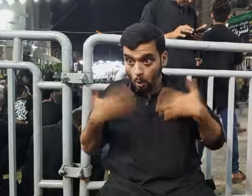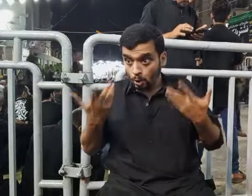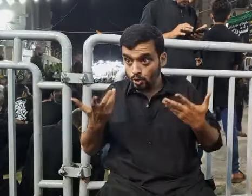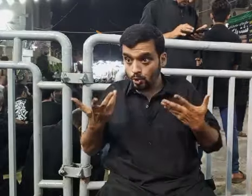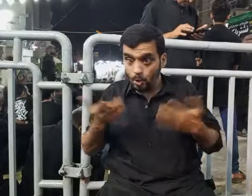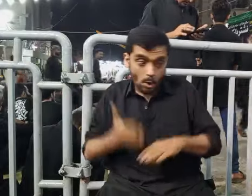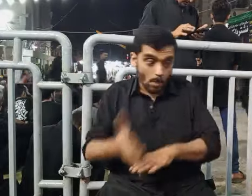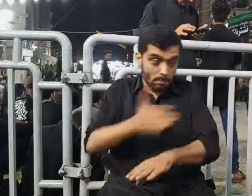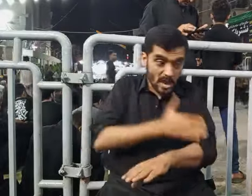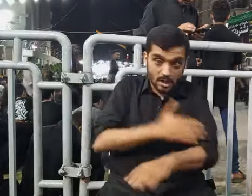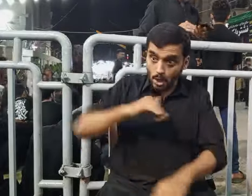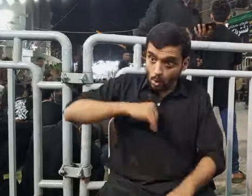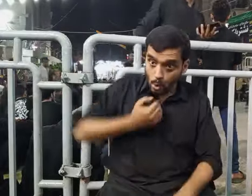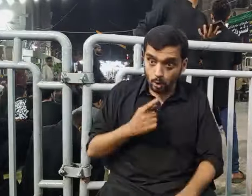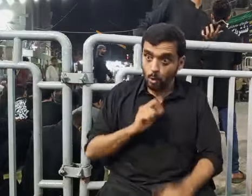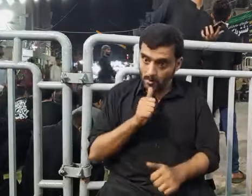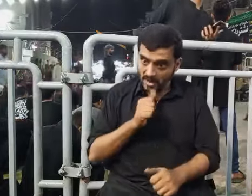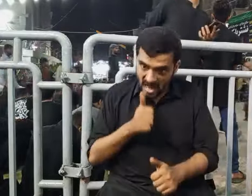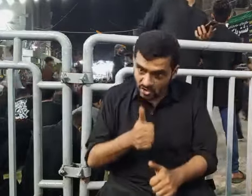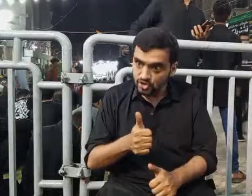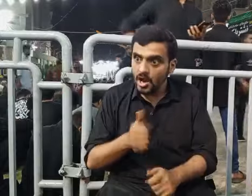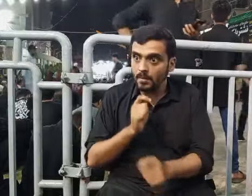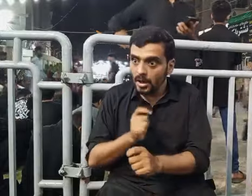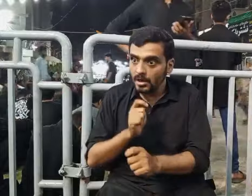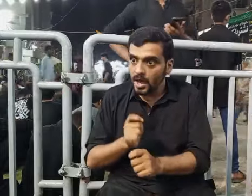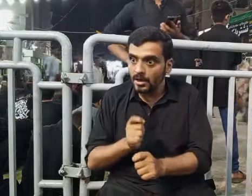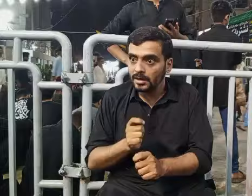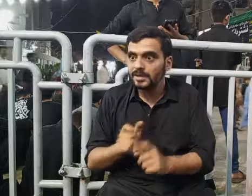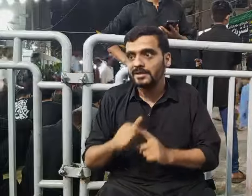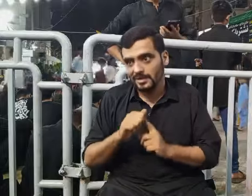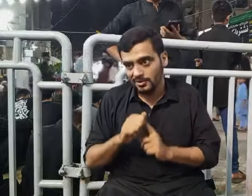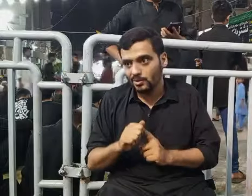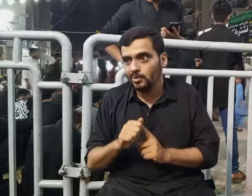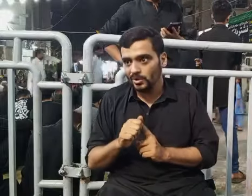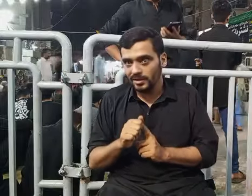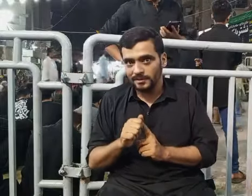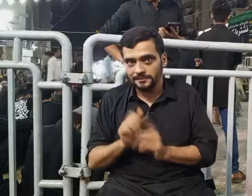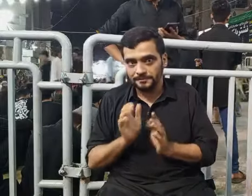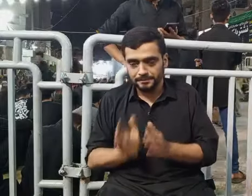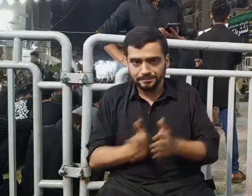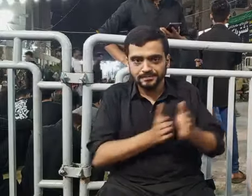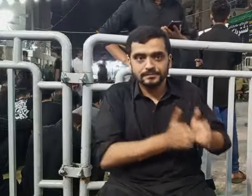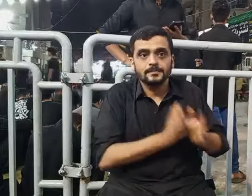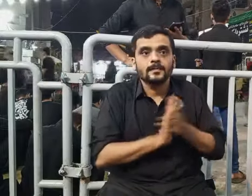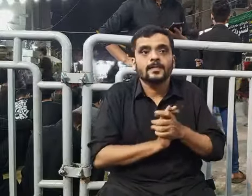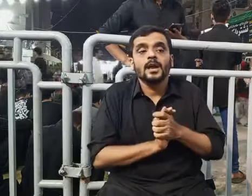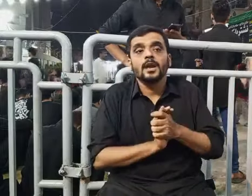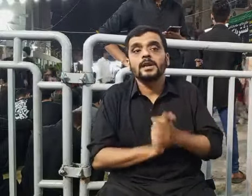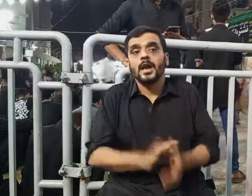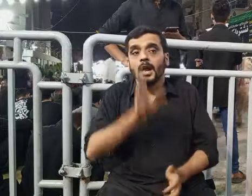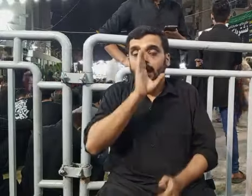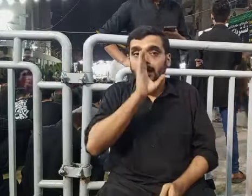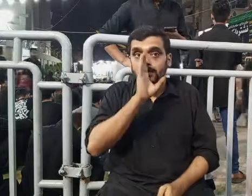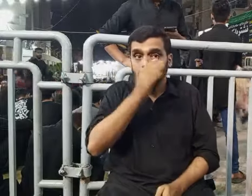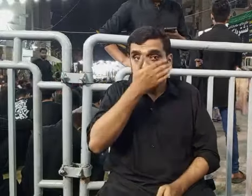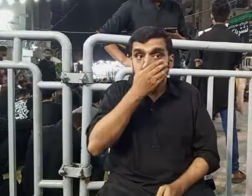مولا حسن کی زیارت سے کبھی غافل نہیں رہنا، مولا زین العابدین علیہ السلام کی زیارت کبھی غافل نہیں ہونا۔ امام محمد باقر علیہ السلام، امام